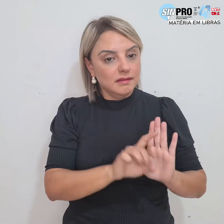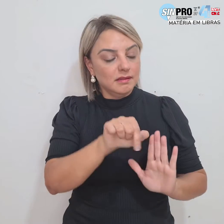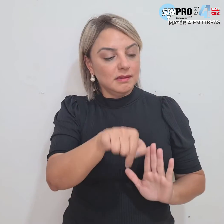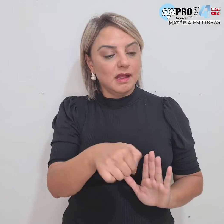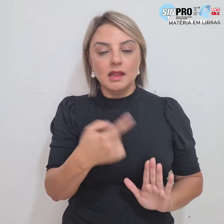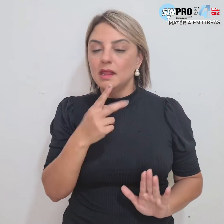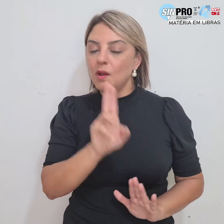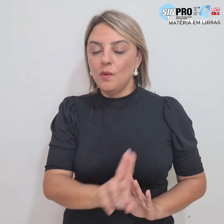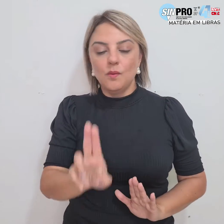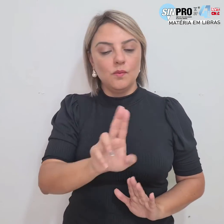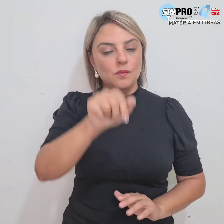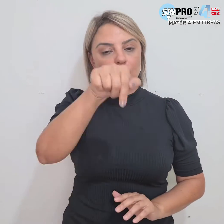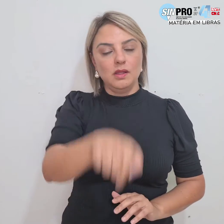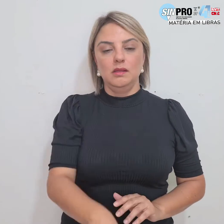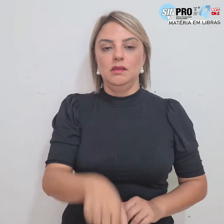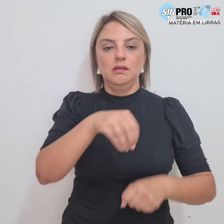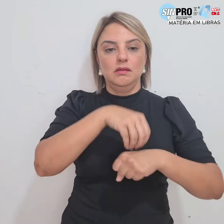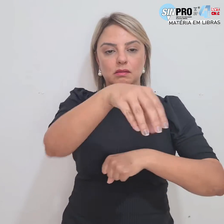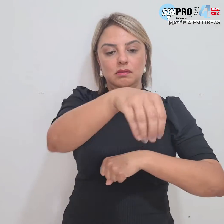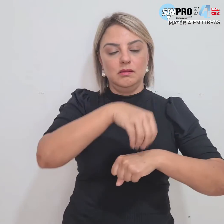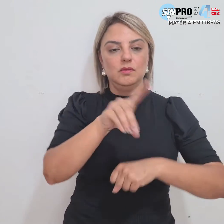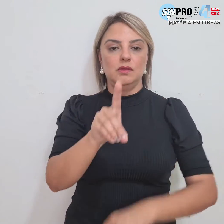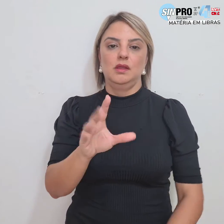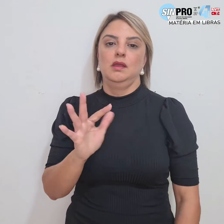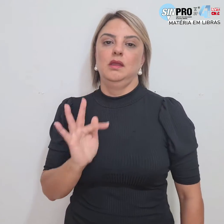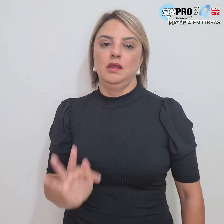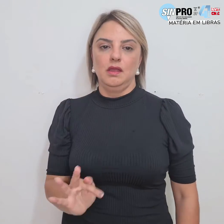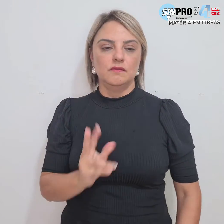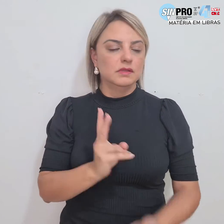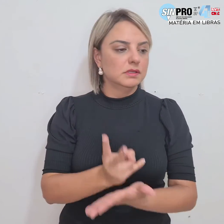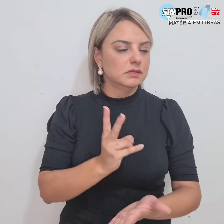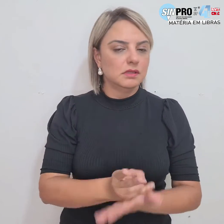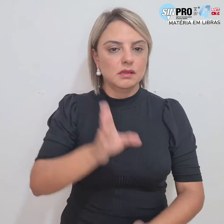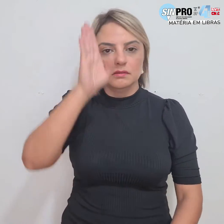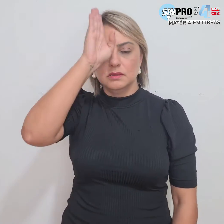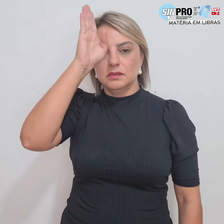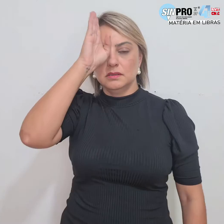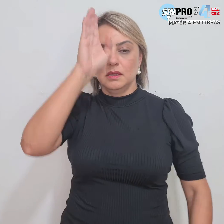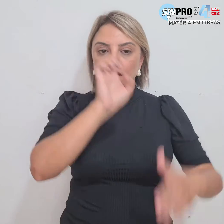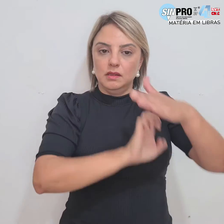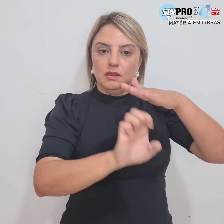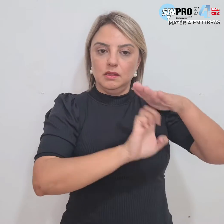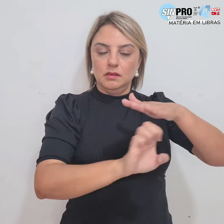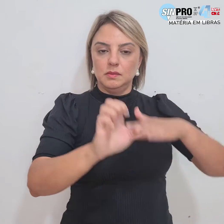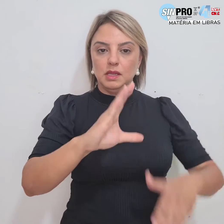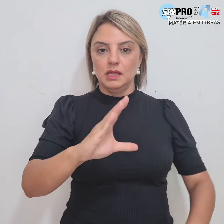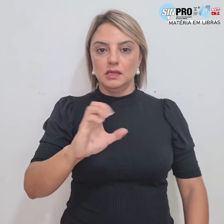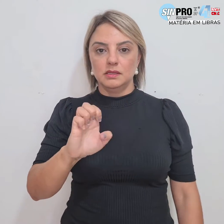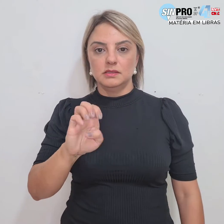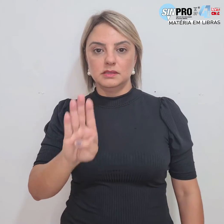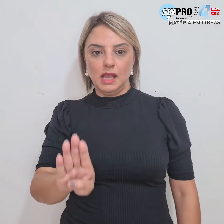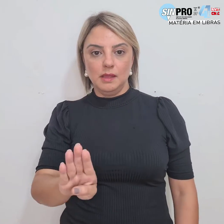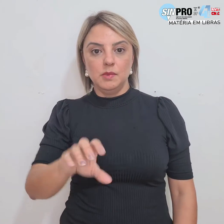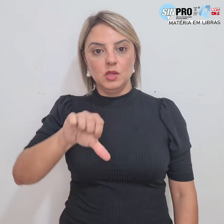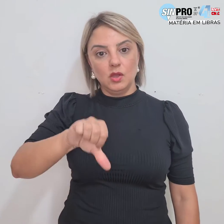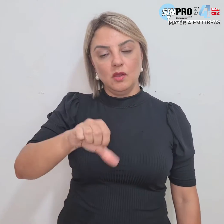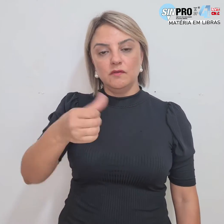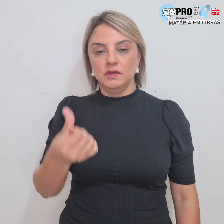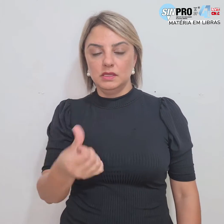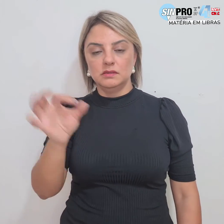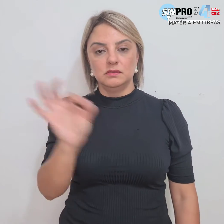definitivamente não se aplica ao caso distribuidora do DF, que sempre foi a principal empresa do grupo SEB,